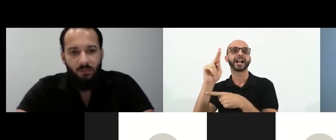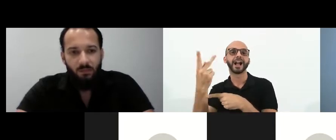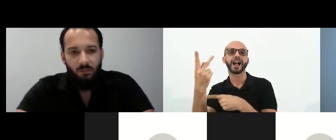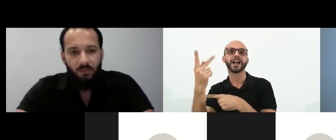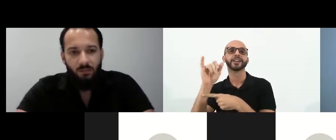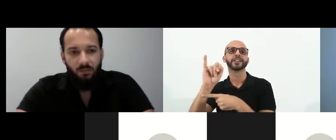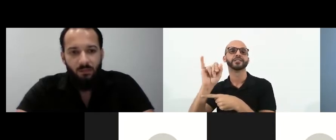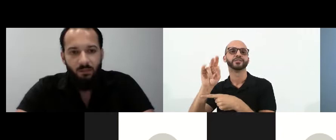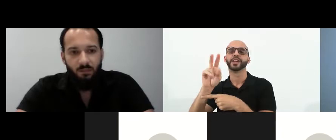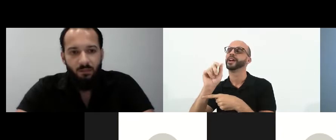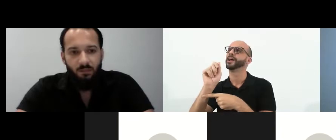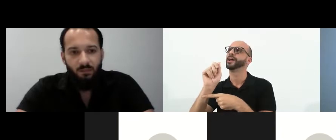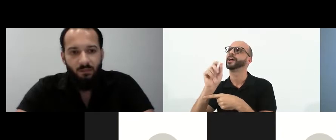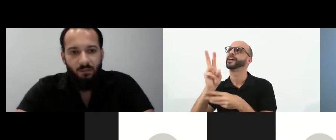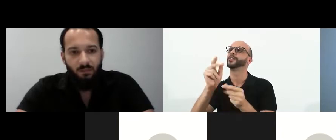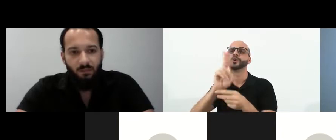Videocassete.